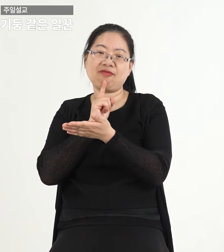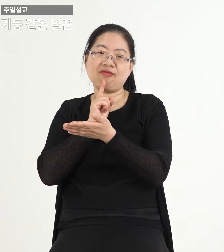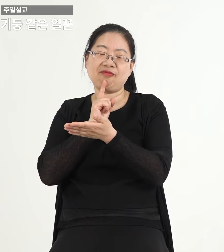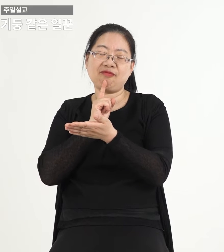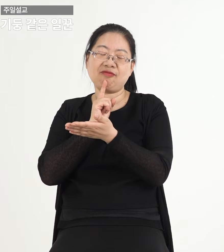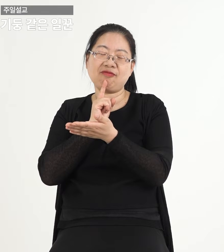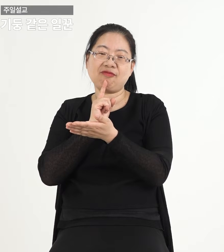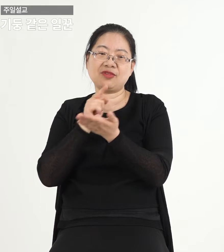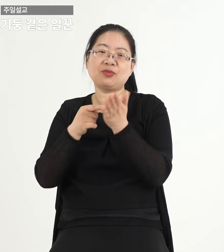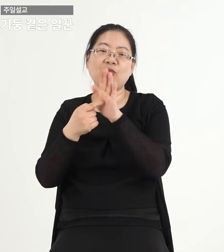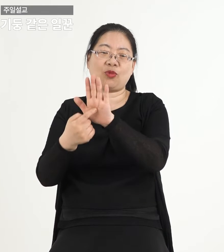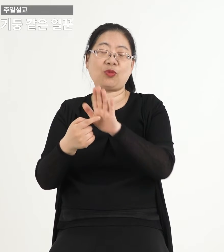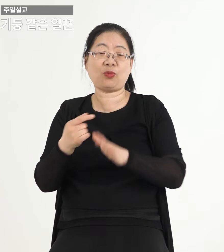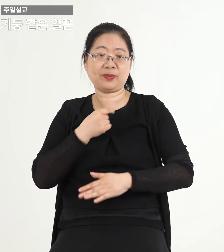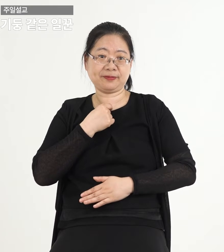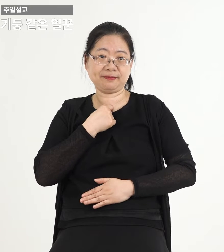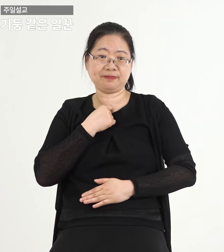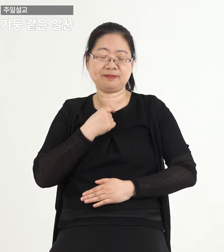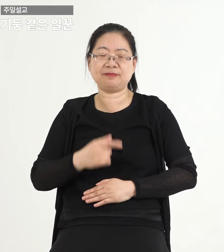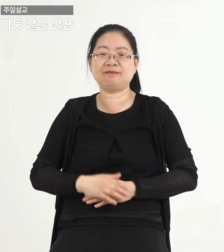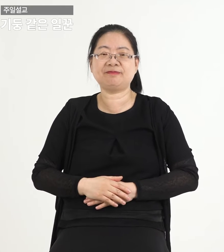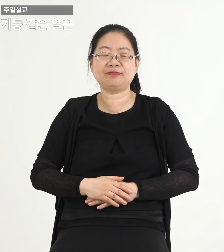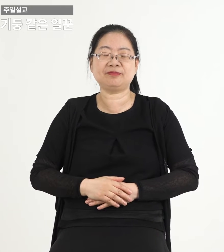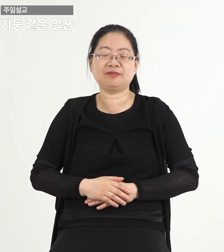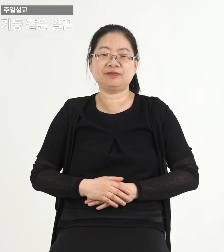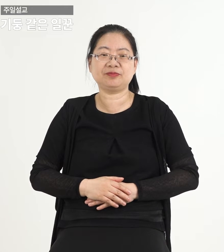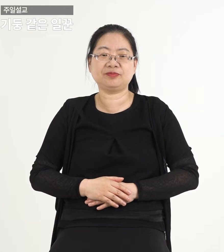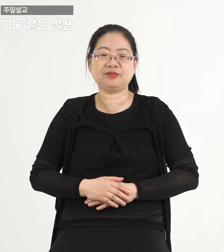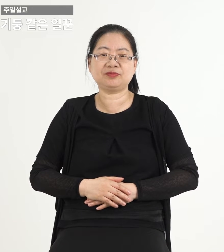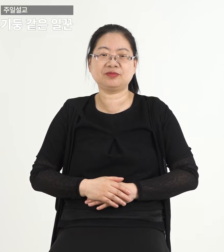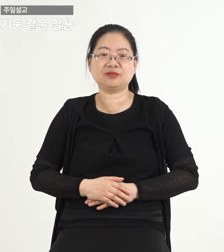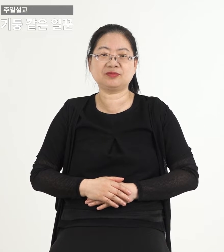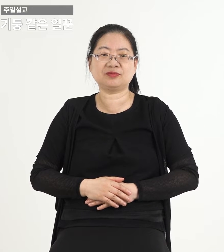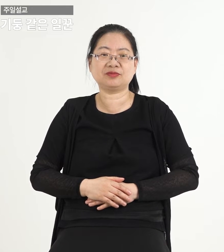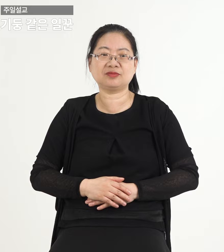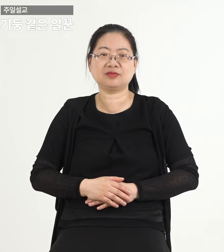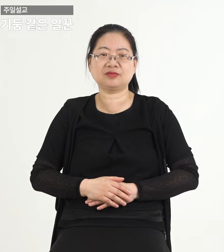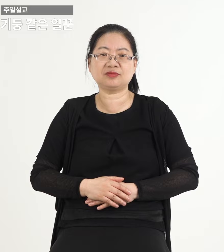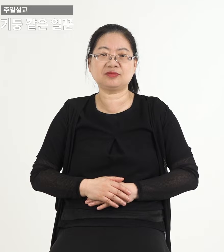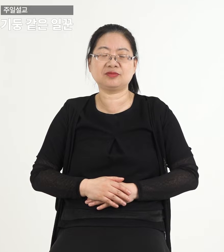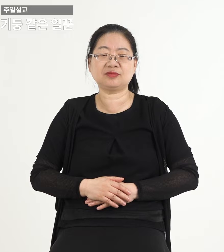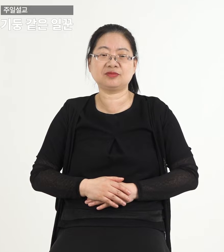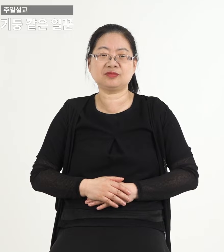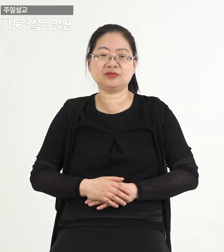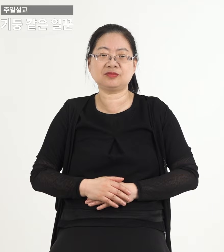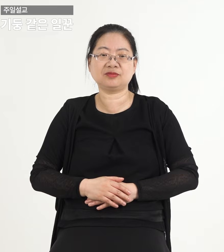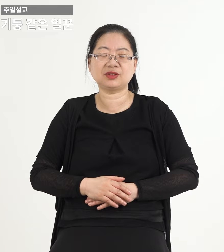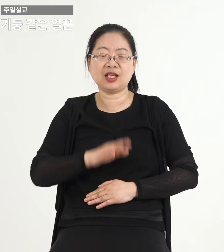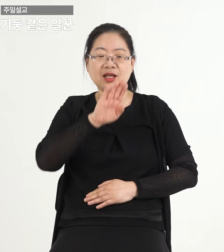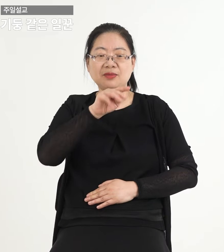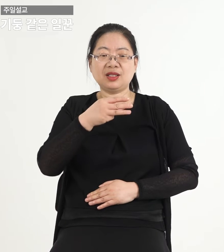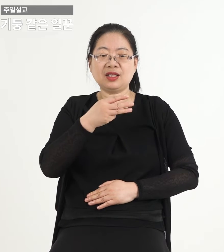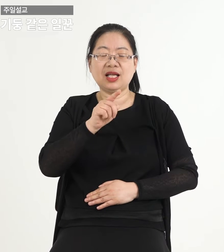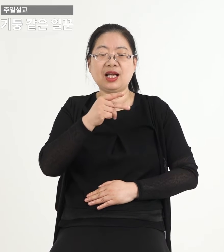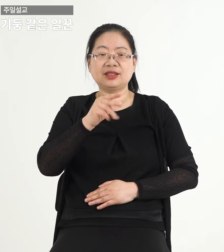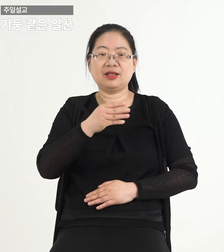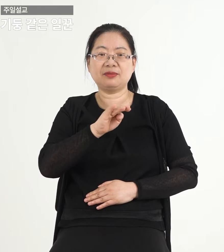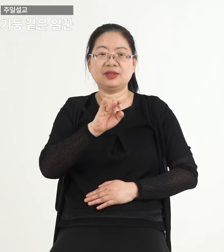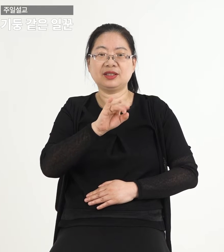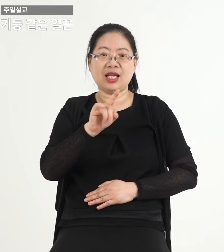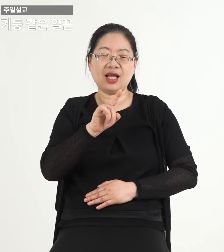이 표현 속에 담아서 빌라델비아 교회 성도들을 압박하고 공격하고 핍박을 주고